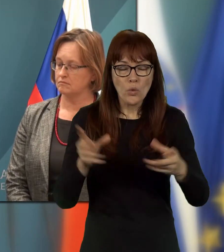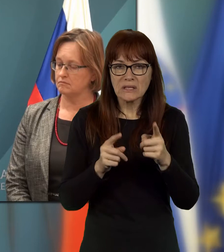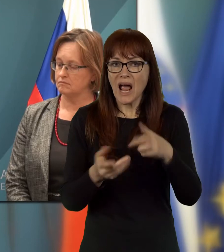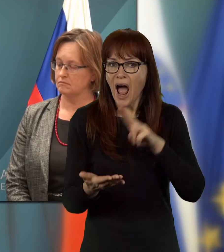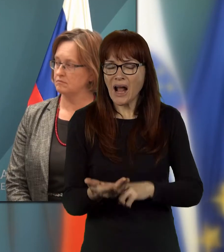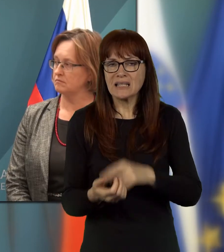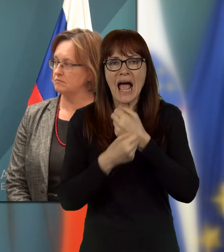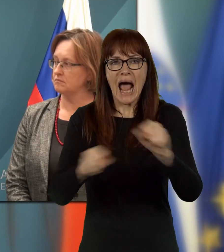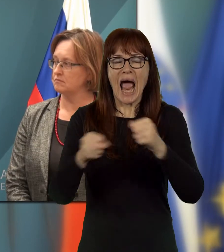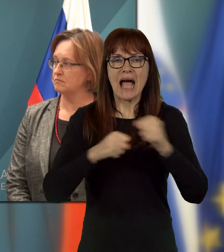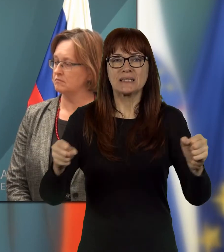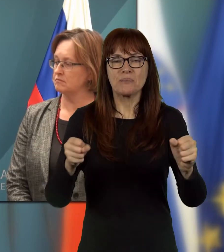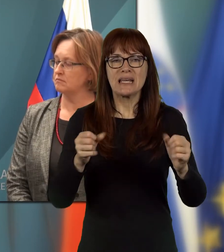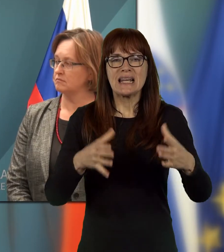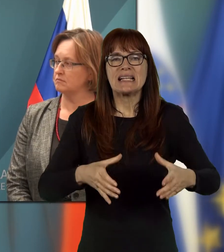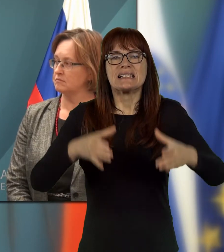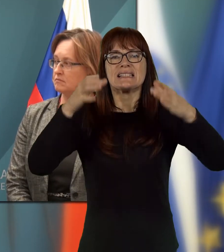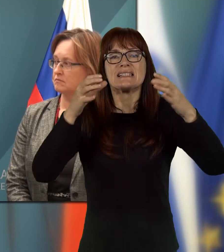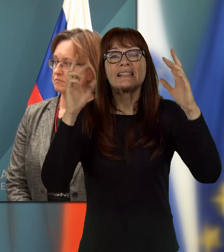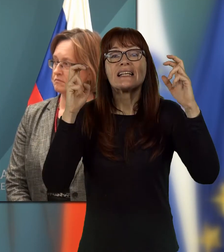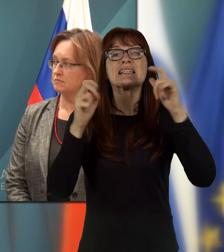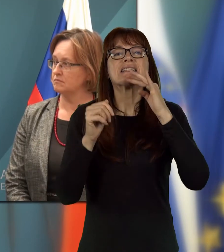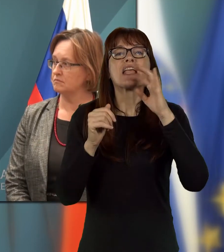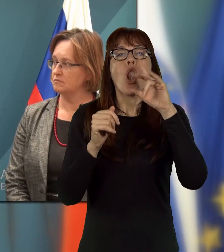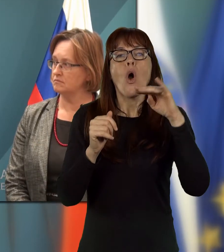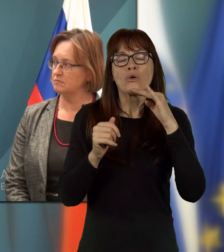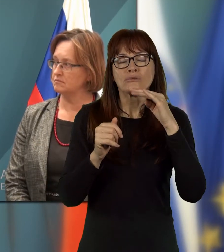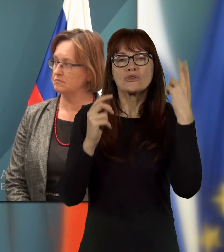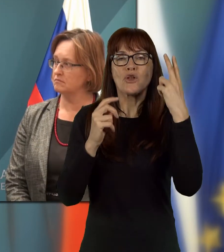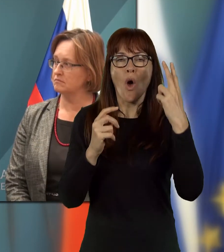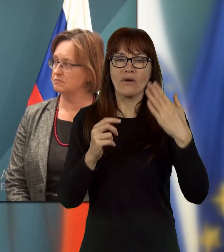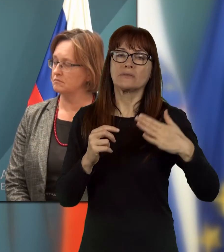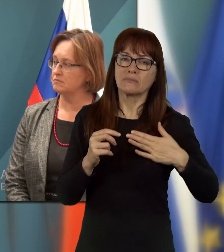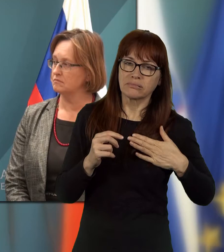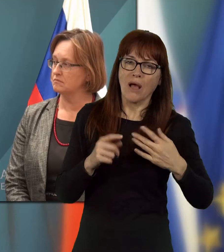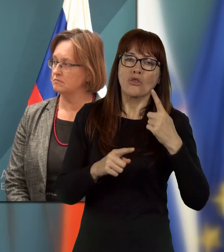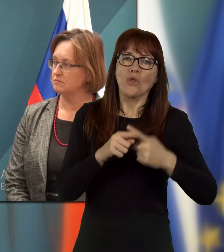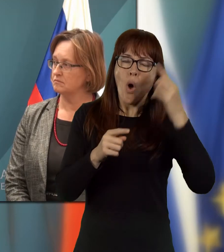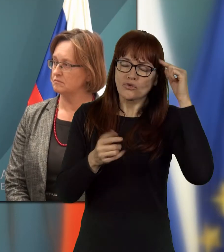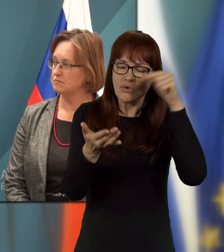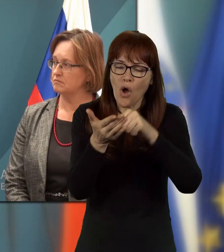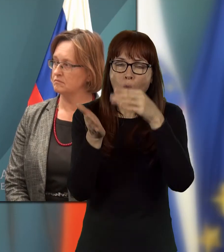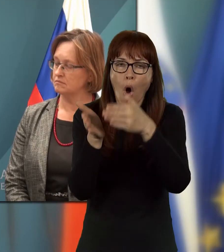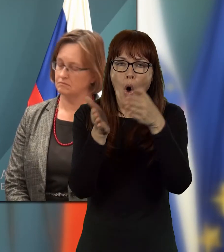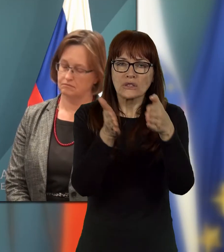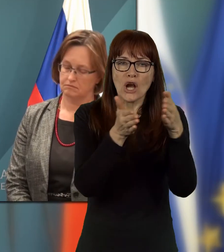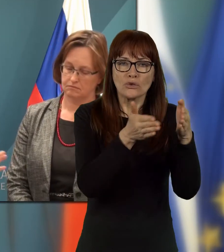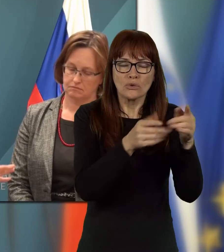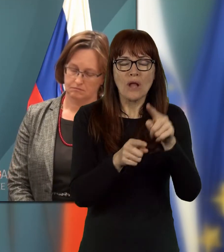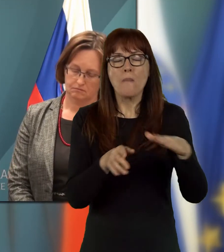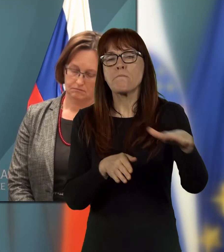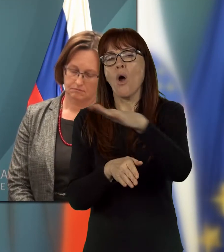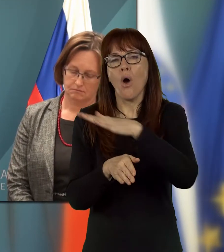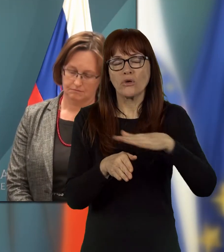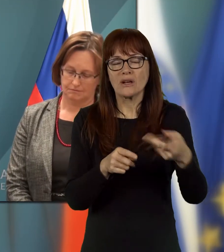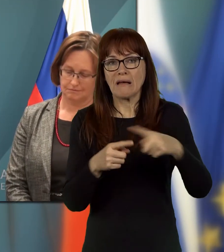resnici razbijanje silosov. Mi se Slovenci, roko na srce, zelo težko osredotočamo. Tudi na tem področju smo